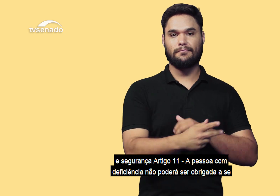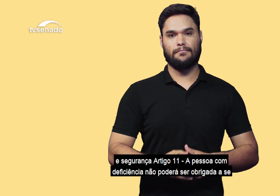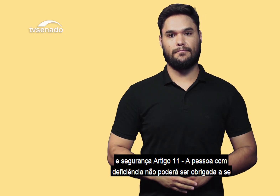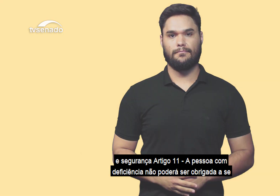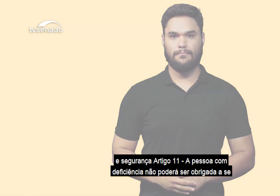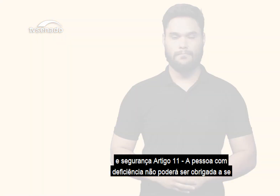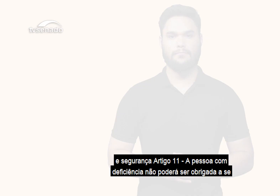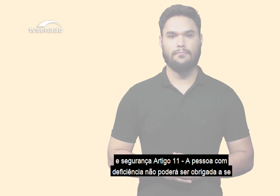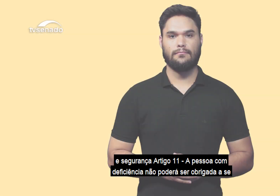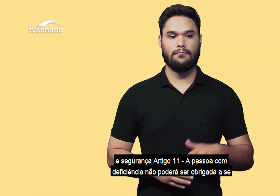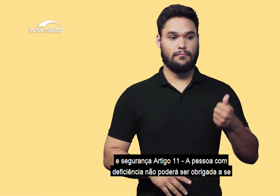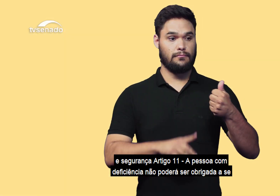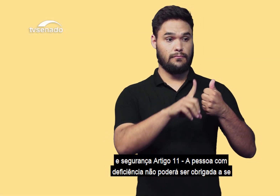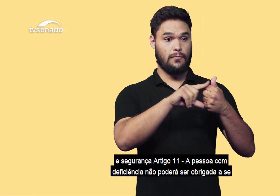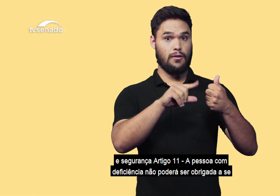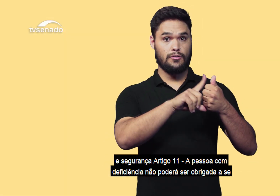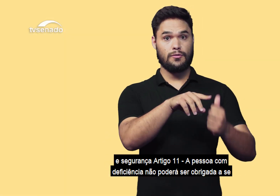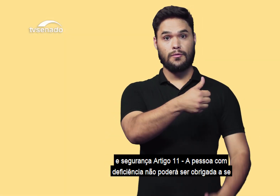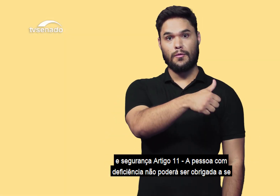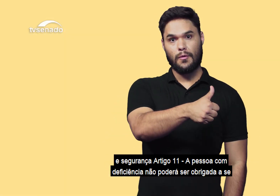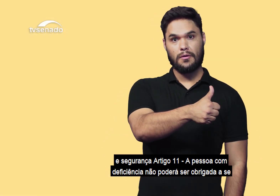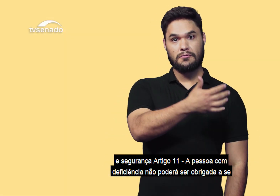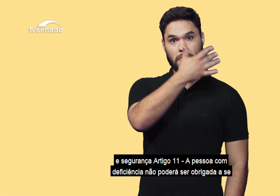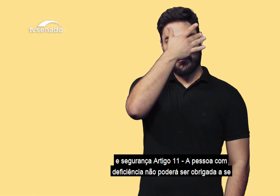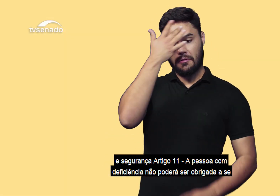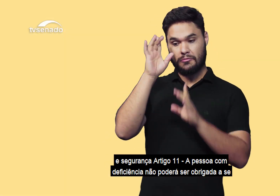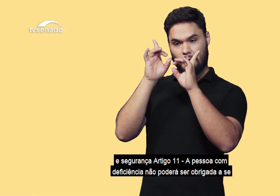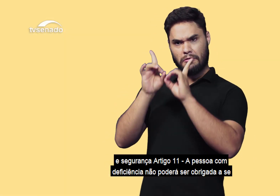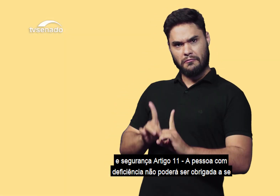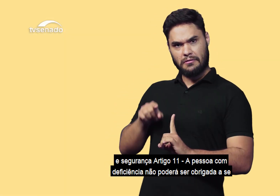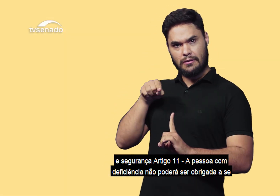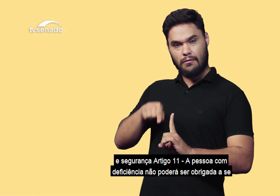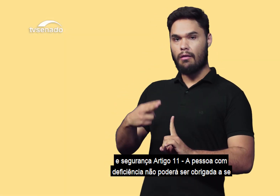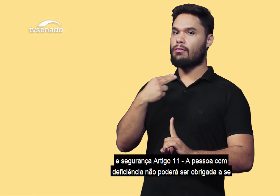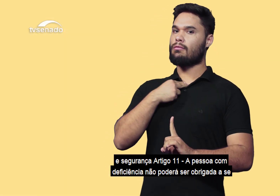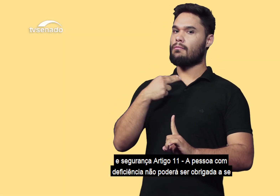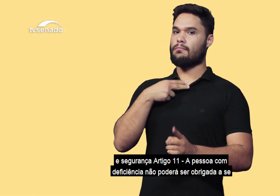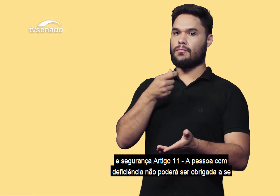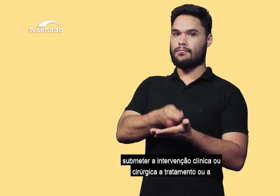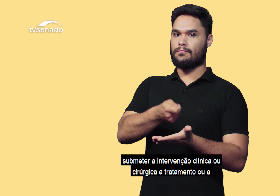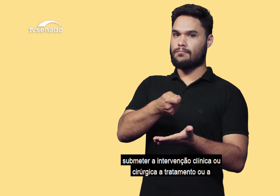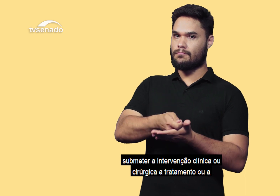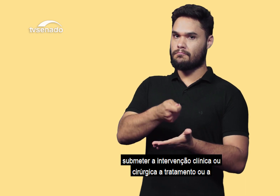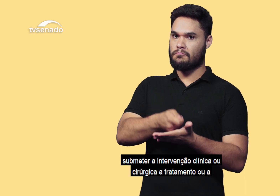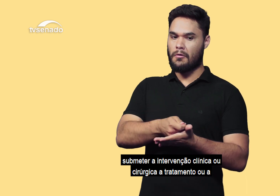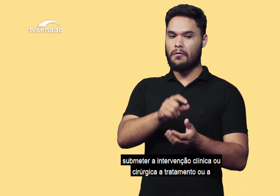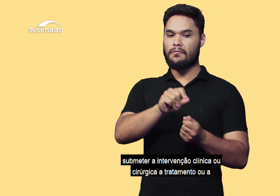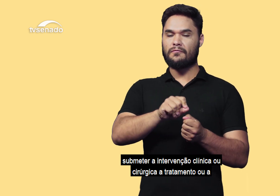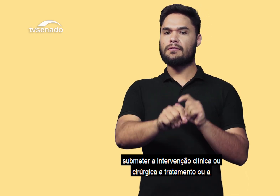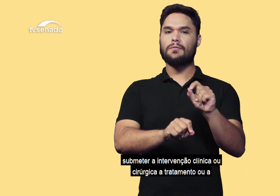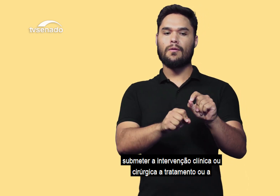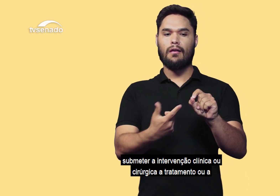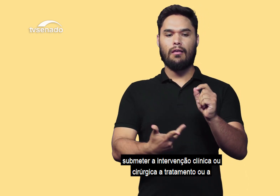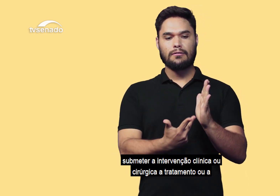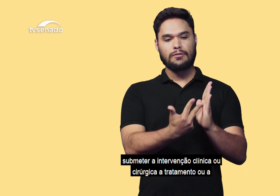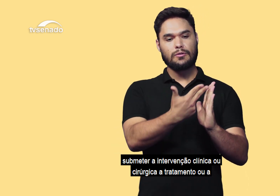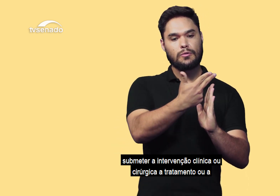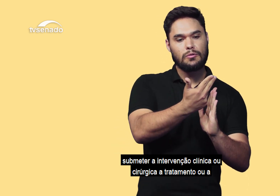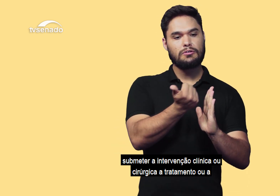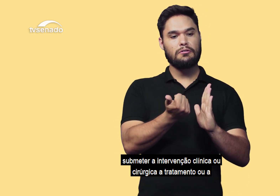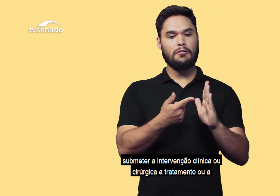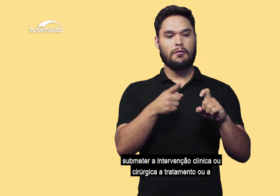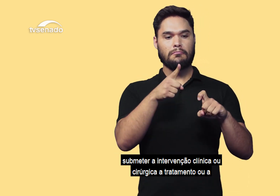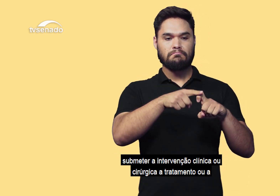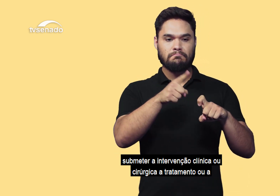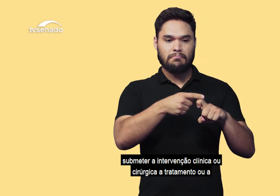segurança. Artigo 11. A pessoa com deficiência não poderá ser obrigada a se submeter à intervenção clínica ou